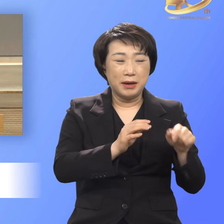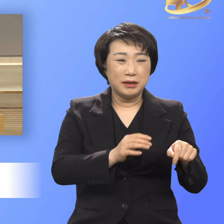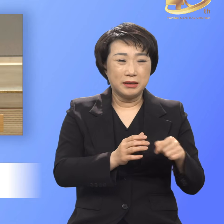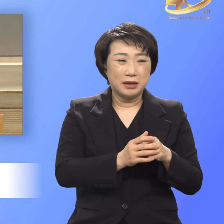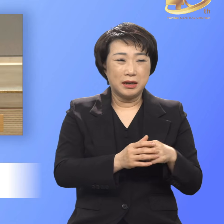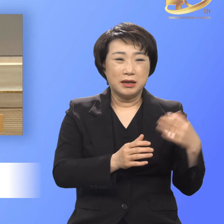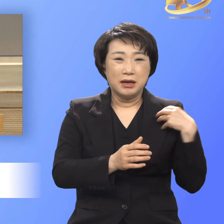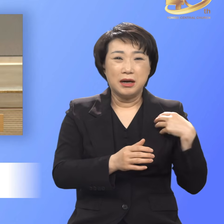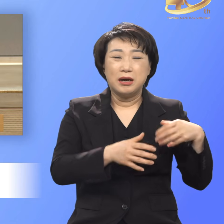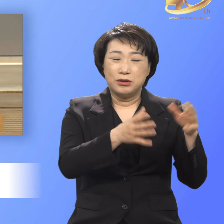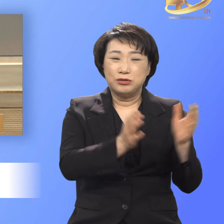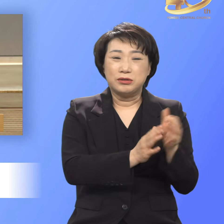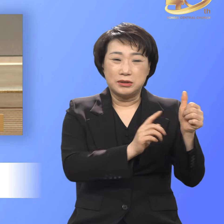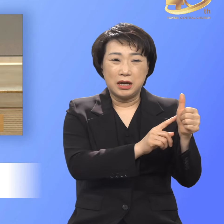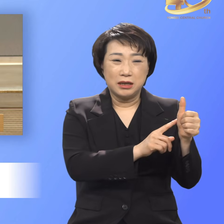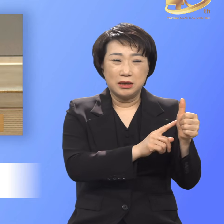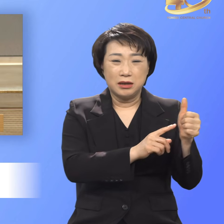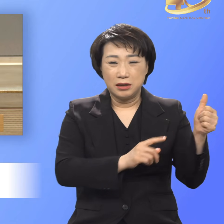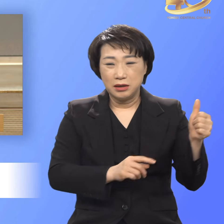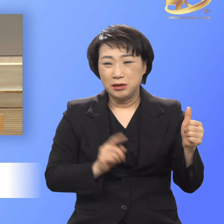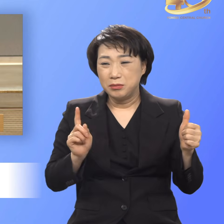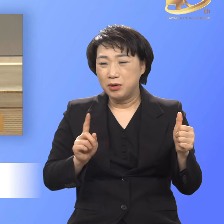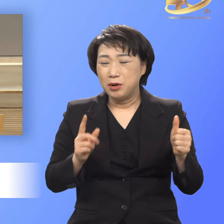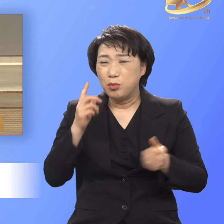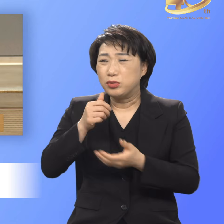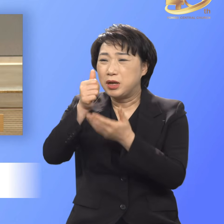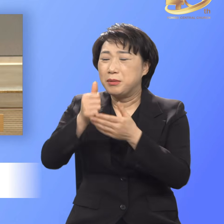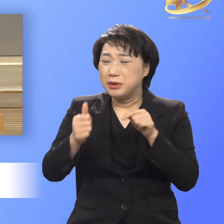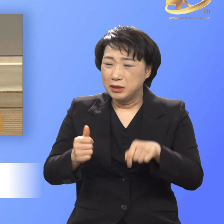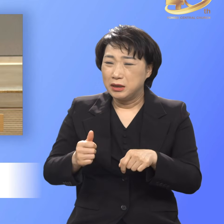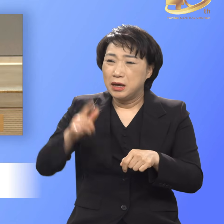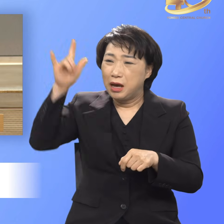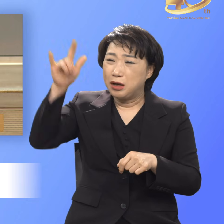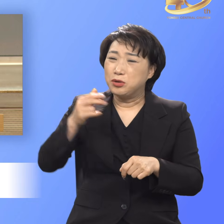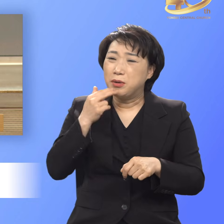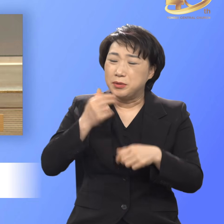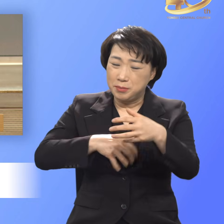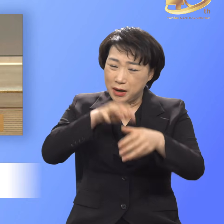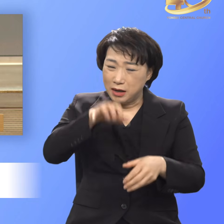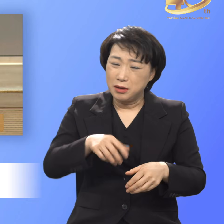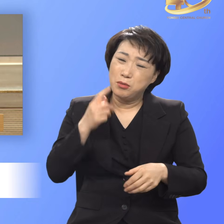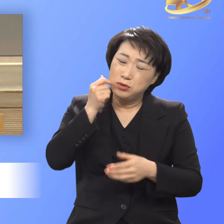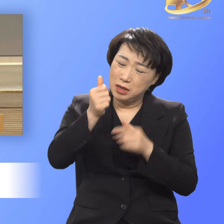이 공기, 그리고 이 빛 하나 안 들어오는 곳에서,